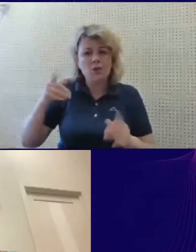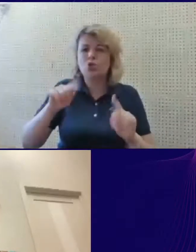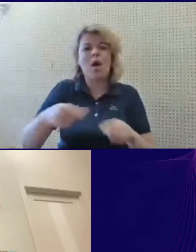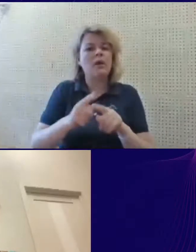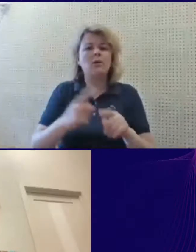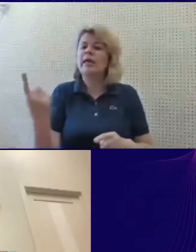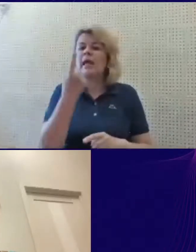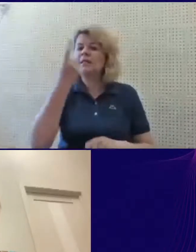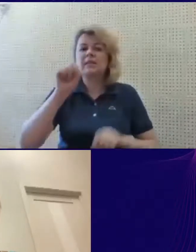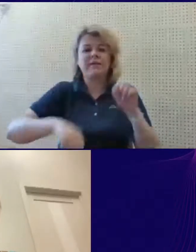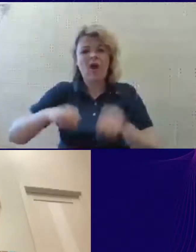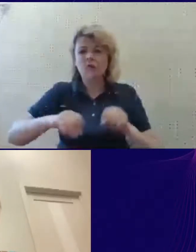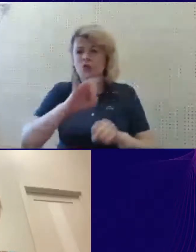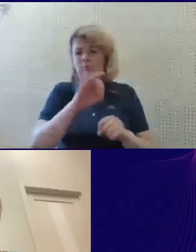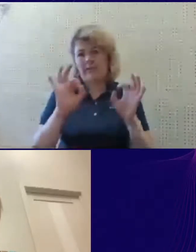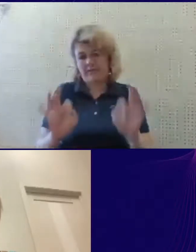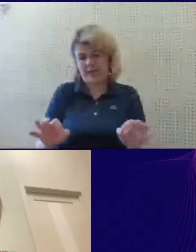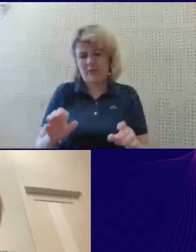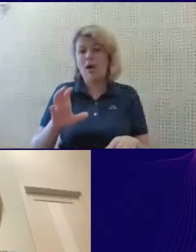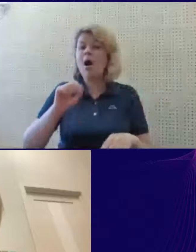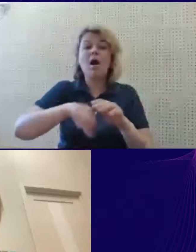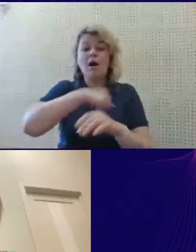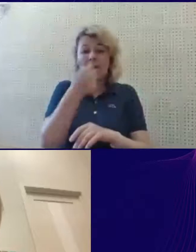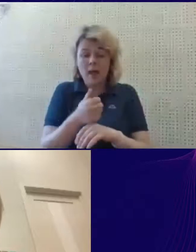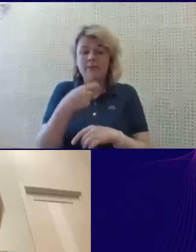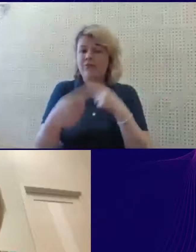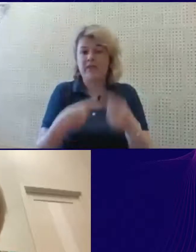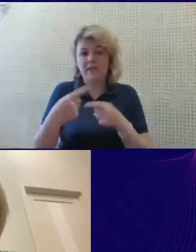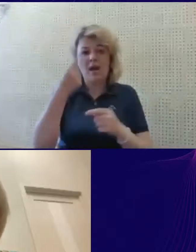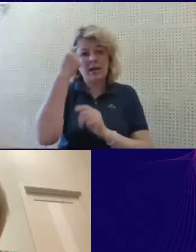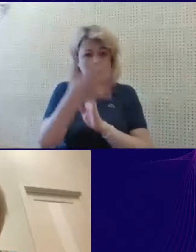верным. Главное всегда осознавать, что ты